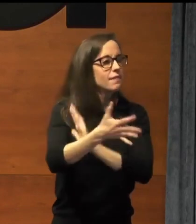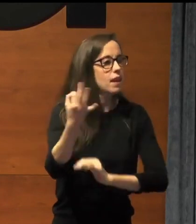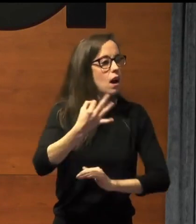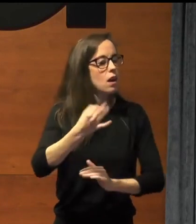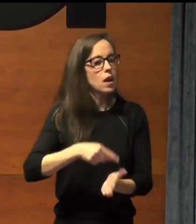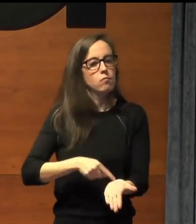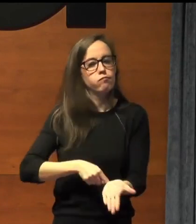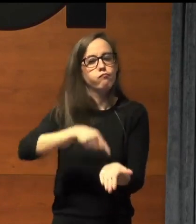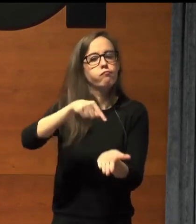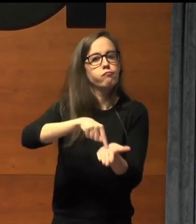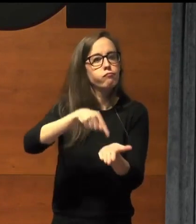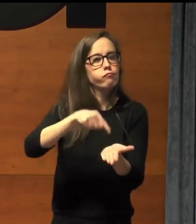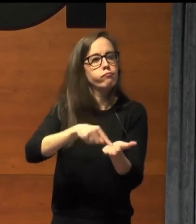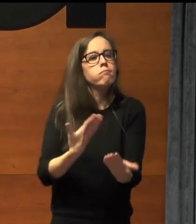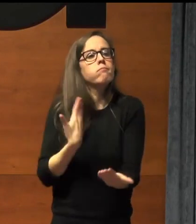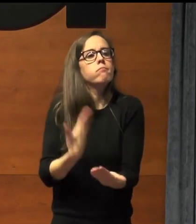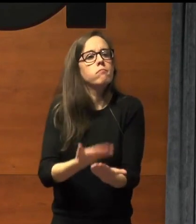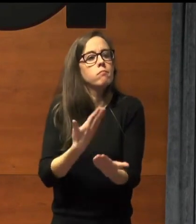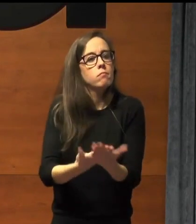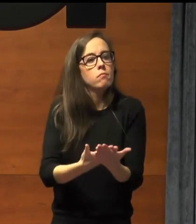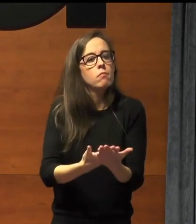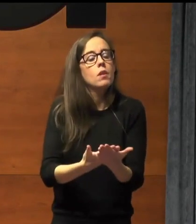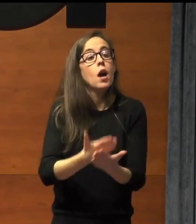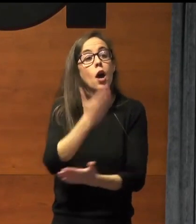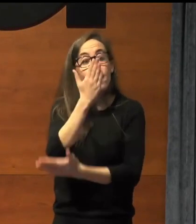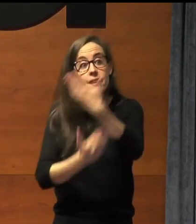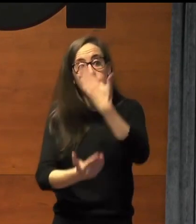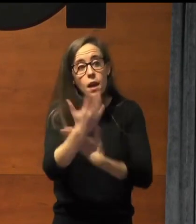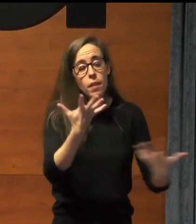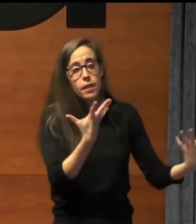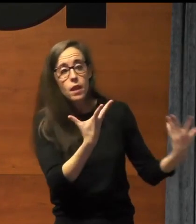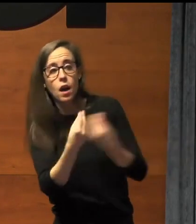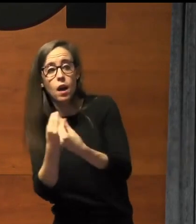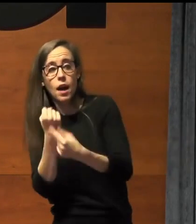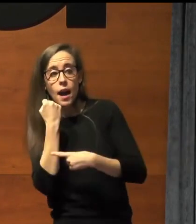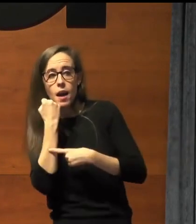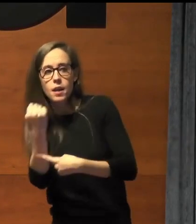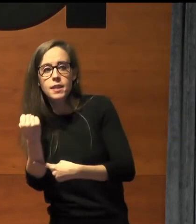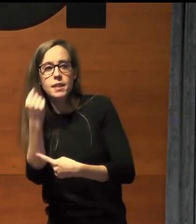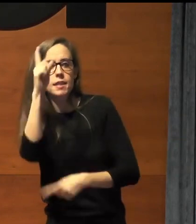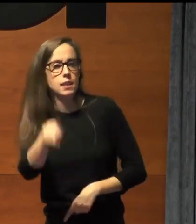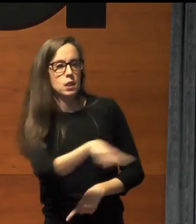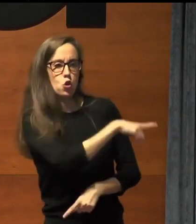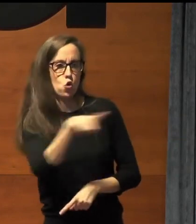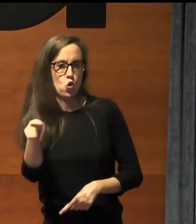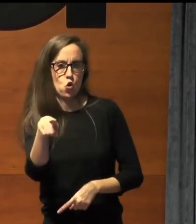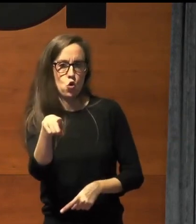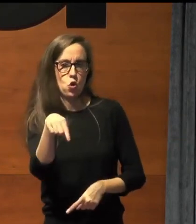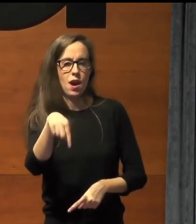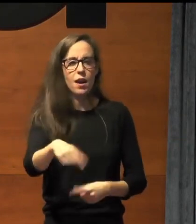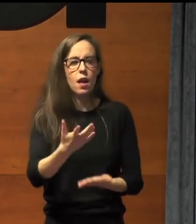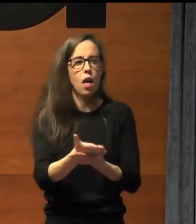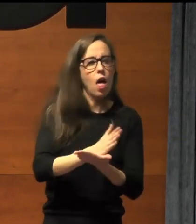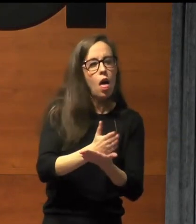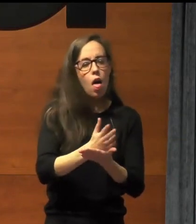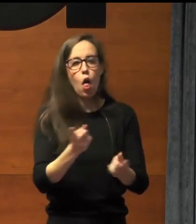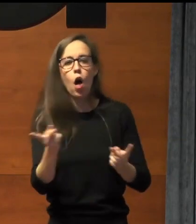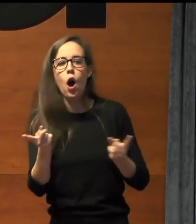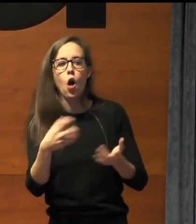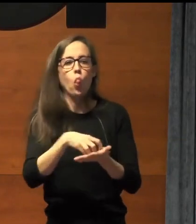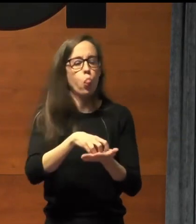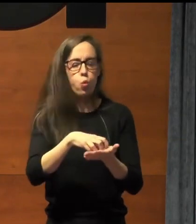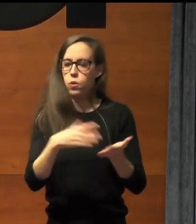o no con la discapacidad. Aquí no hay grises, aquí no hay peros y, sobre todo, aquí no caben